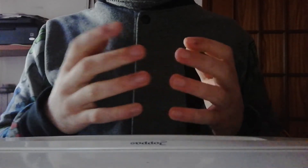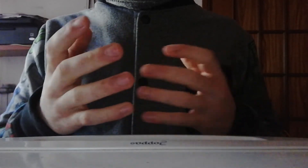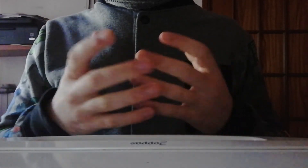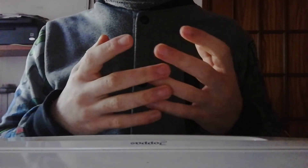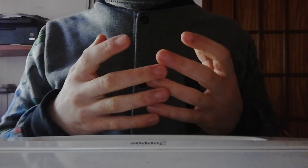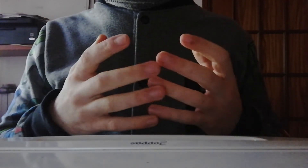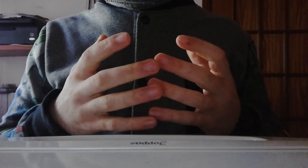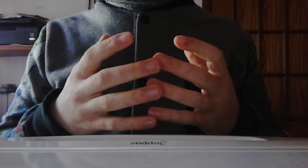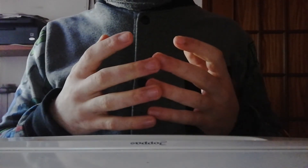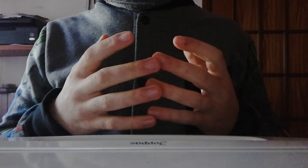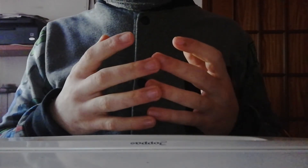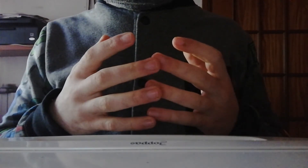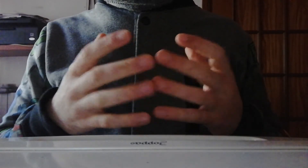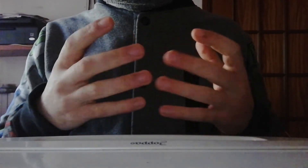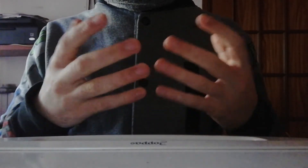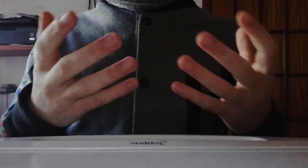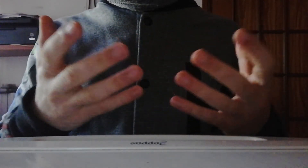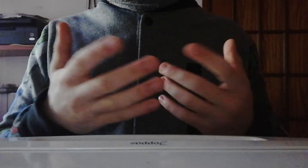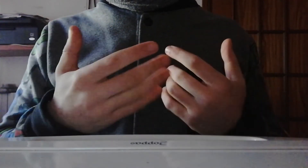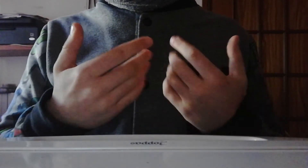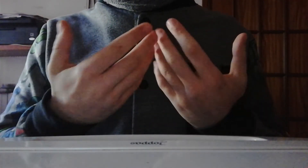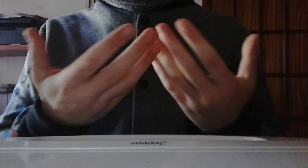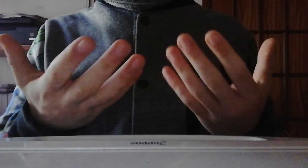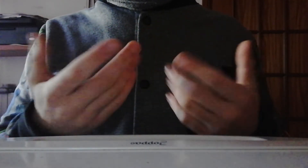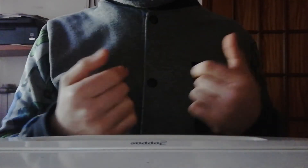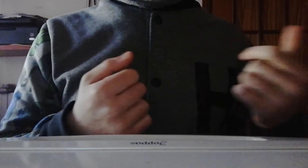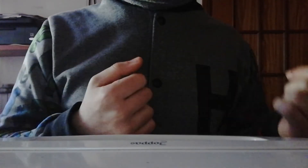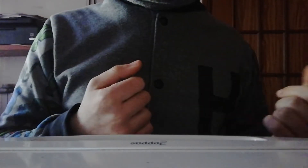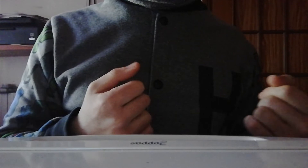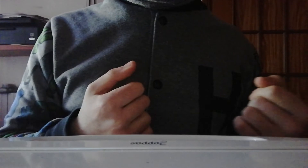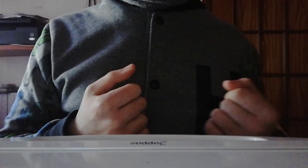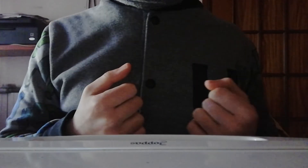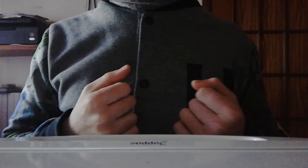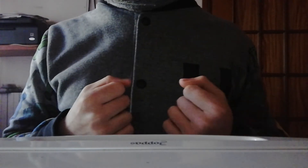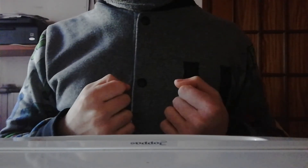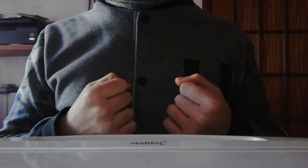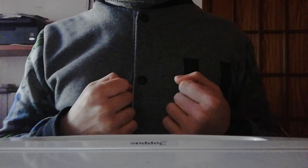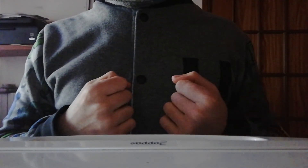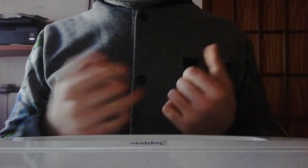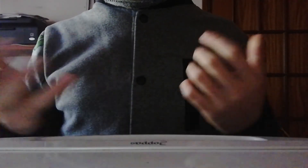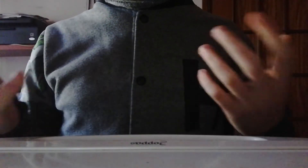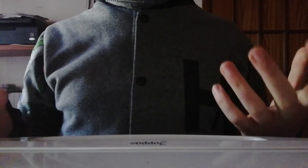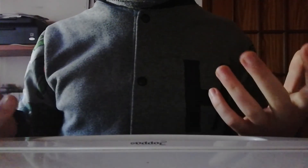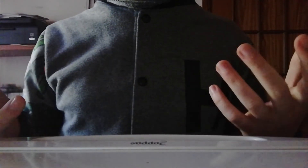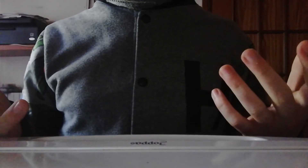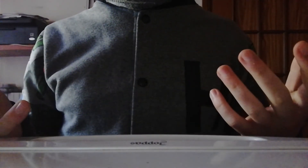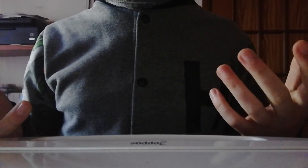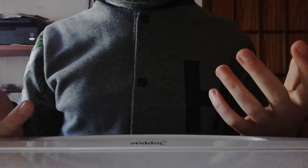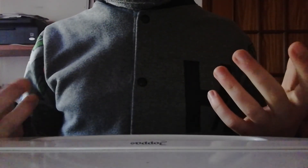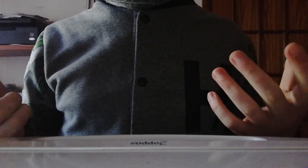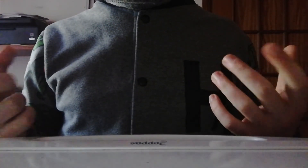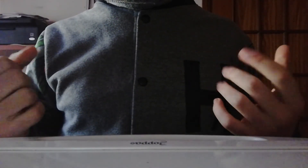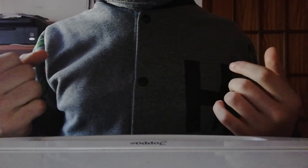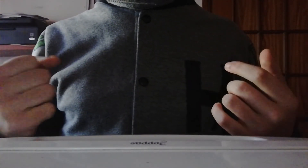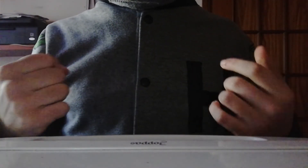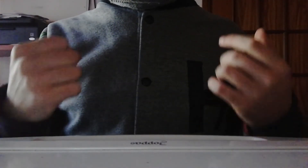leggere questi fatti di cronaca insieme secondo me sarebbe brutto ho tratto